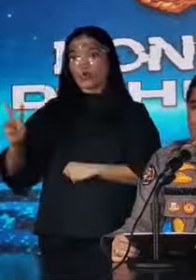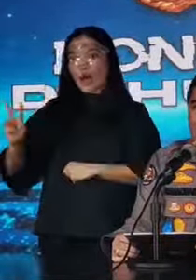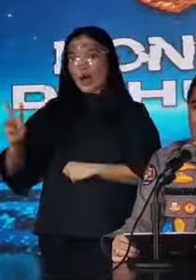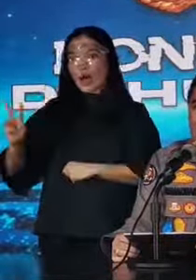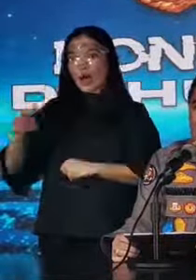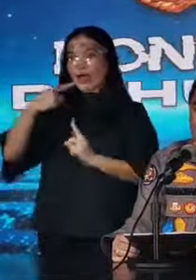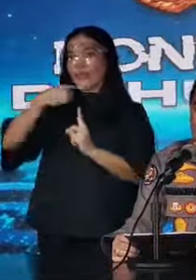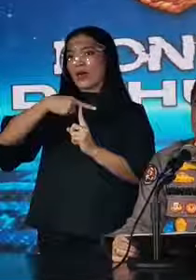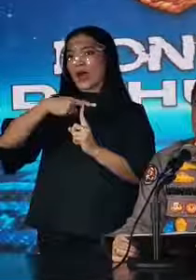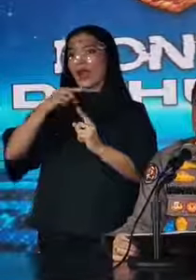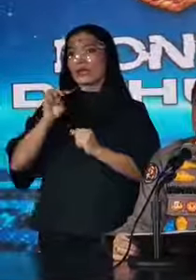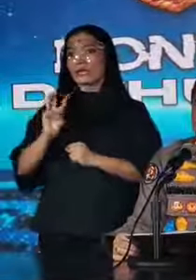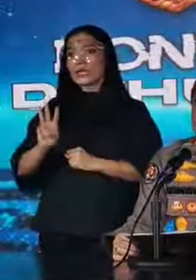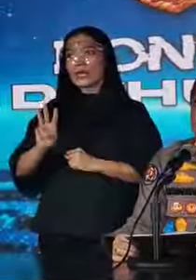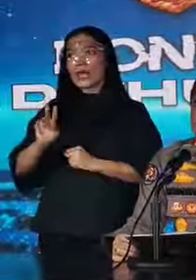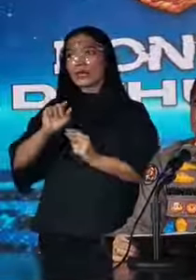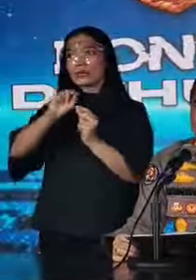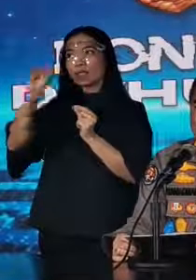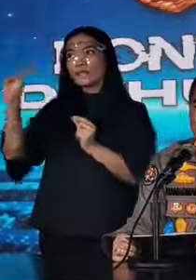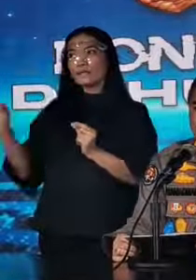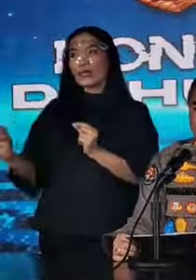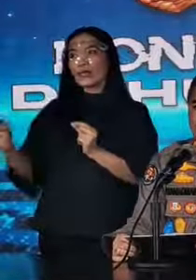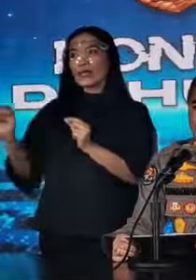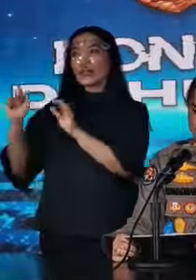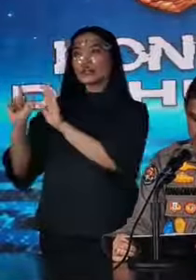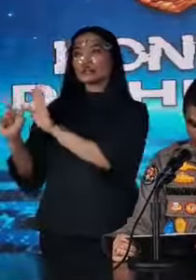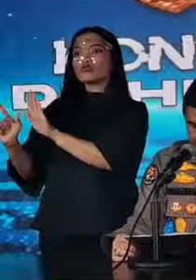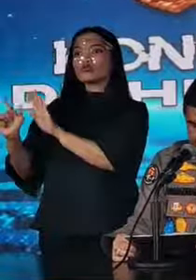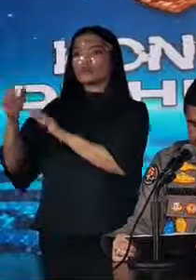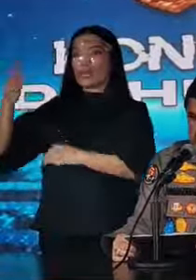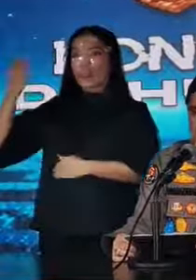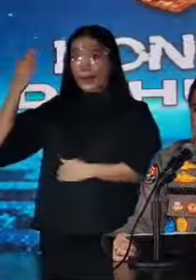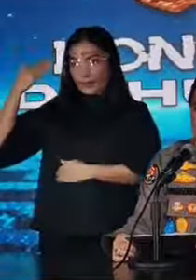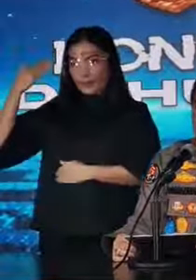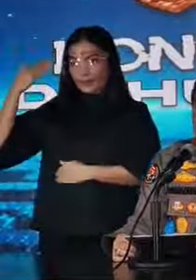periode tanggal 3 sampai tanggal 7 kemarin,